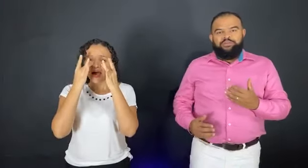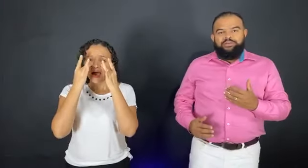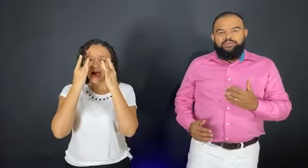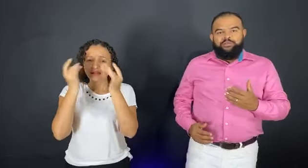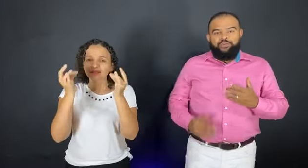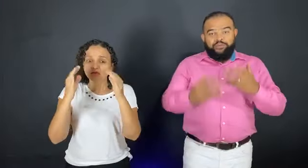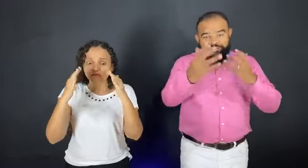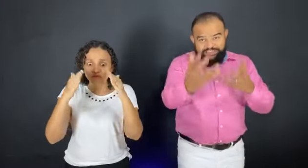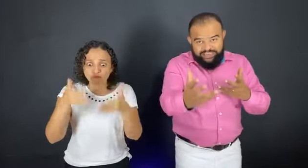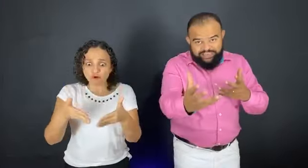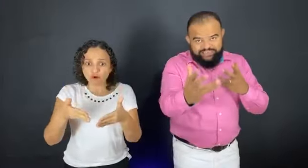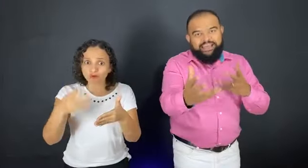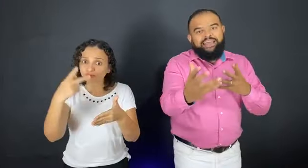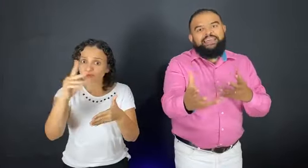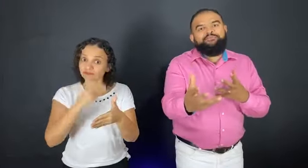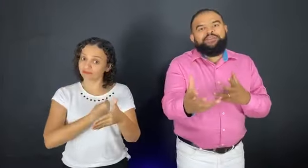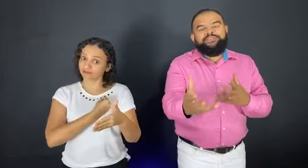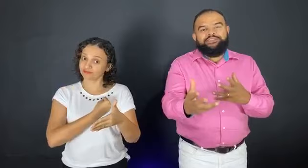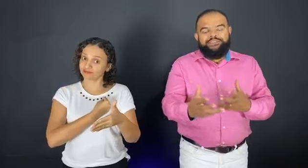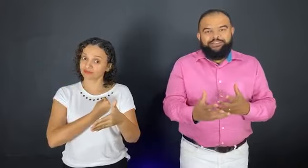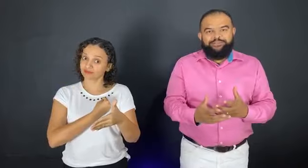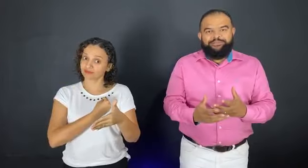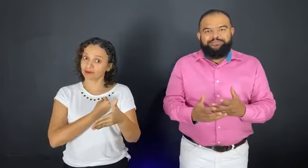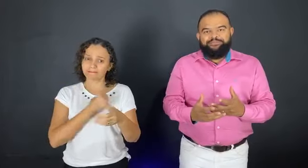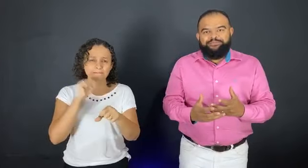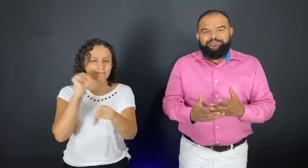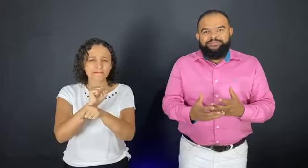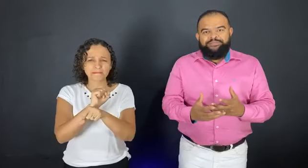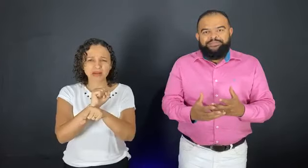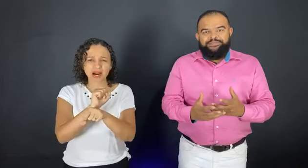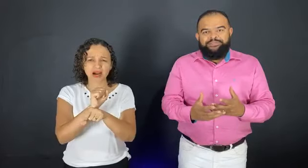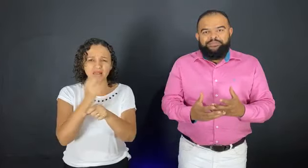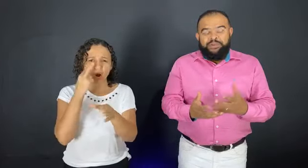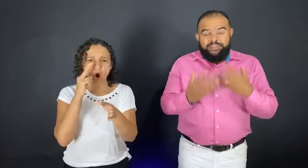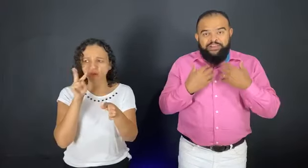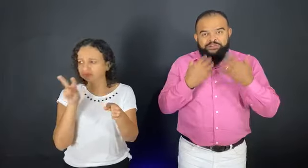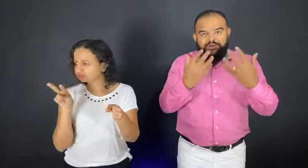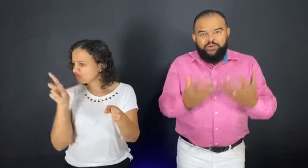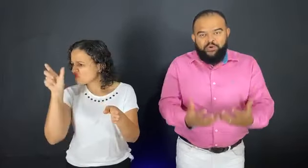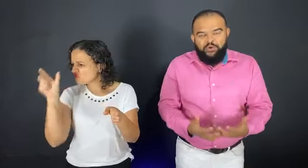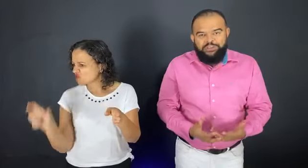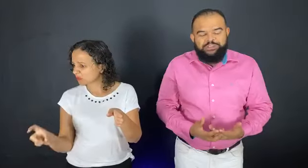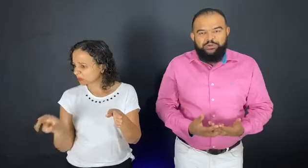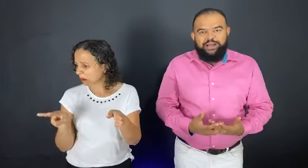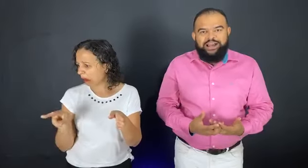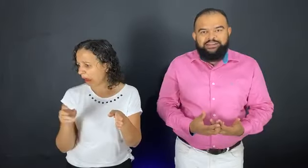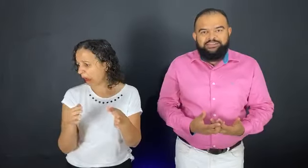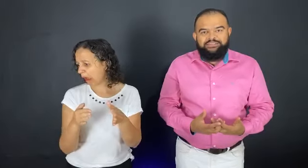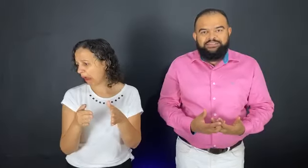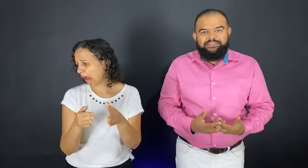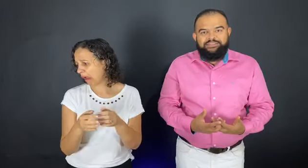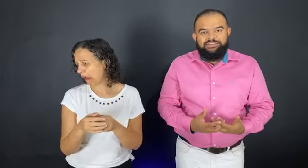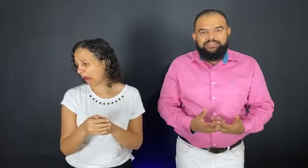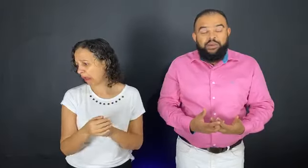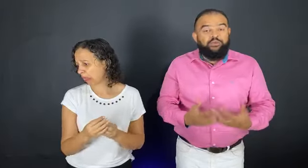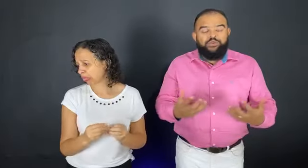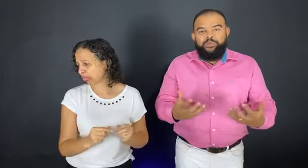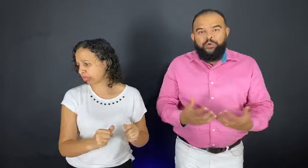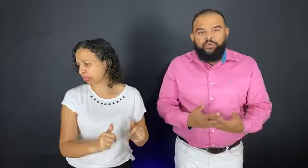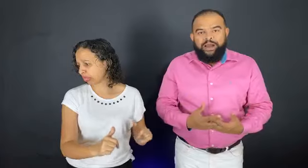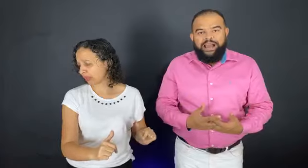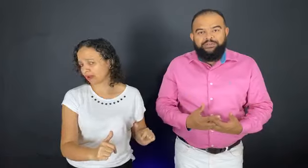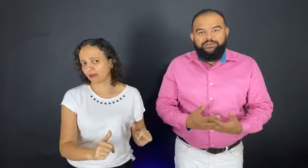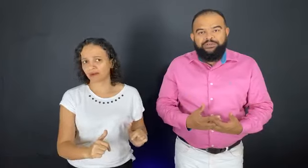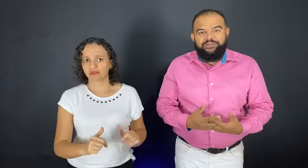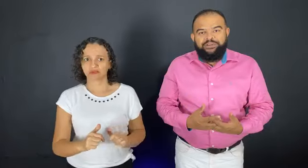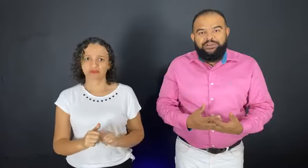grato por você estar aí me assistindo, porque Deus me colocou nesse lugar. Eu não